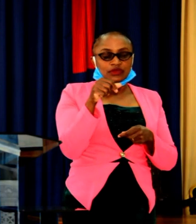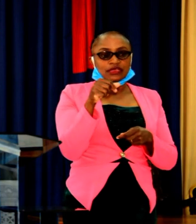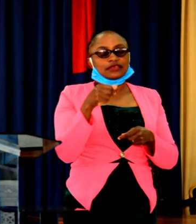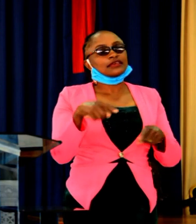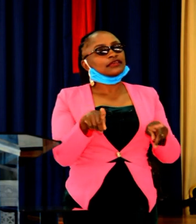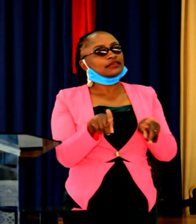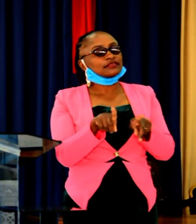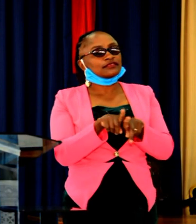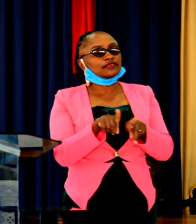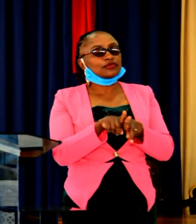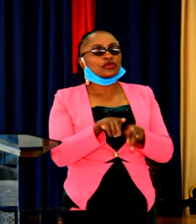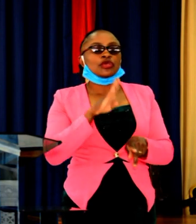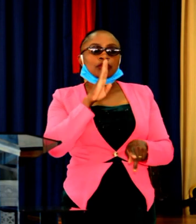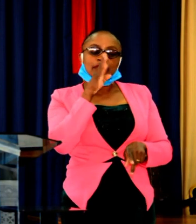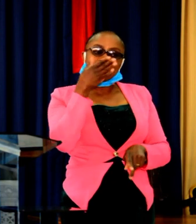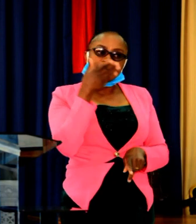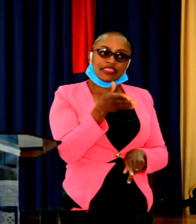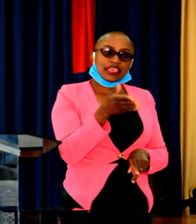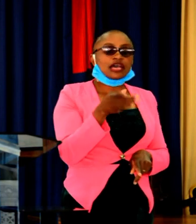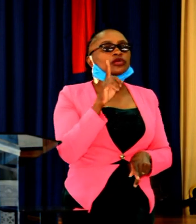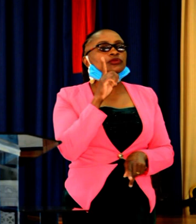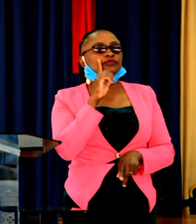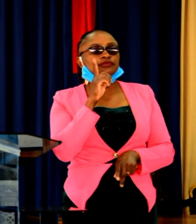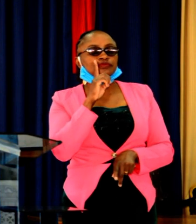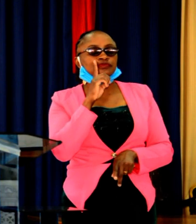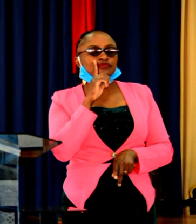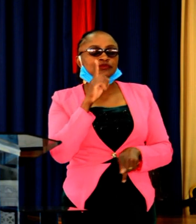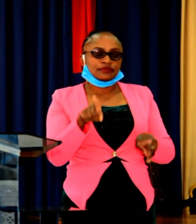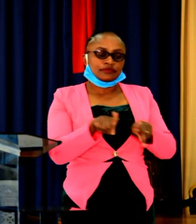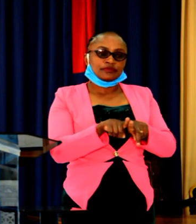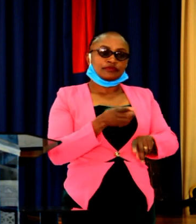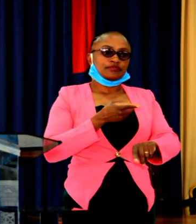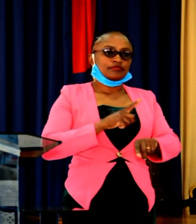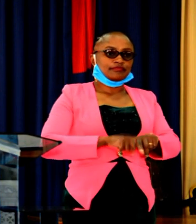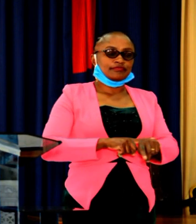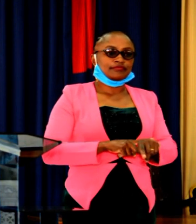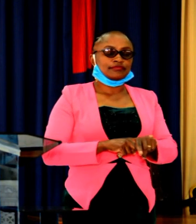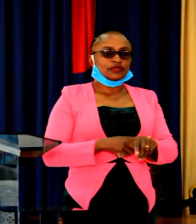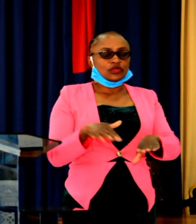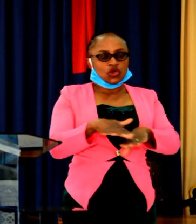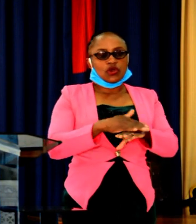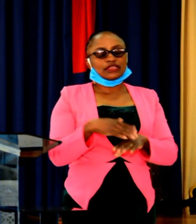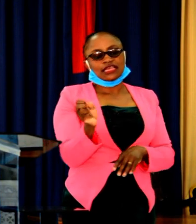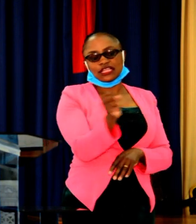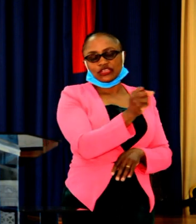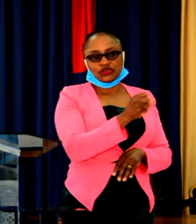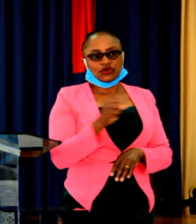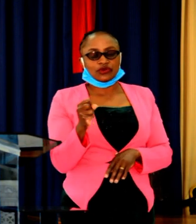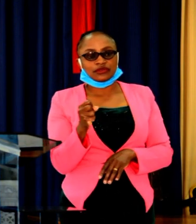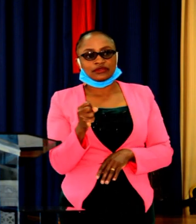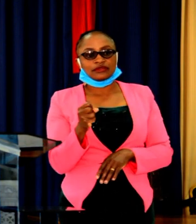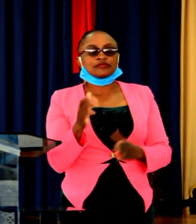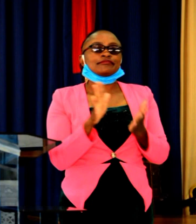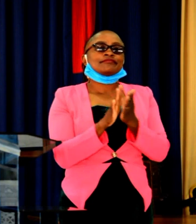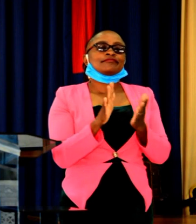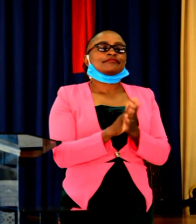ndivyo vitakavyokuwapo kesho panapo saa hii katika lango la Samaria.